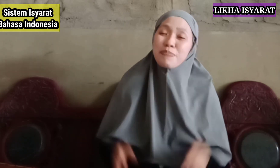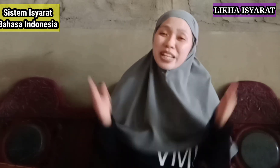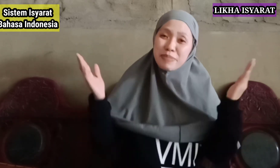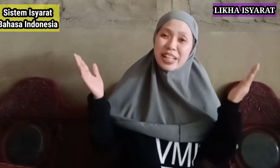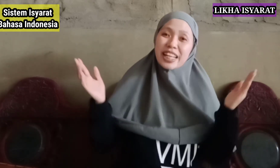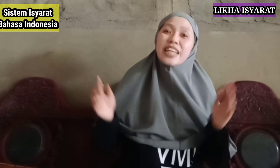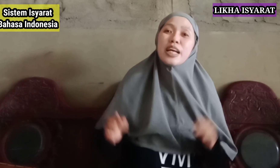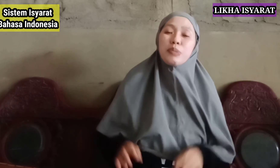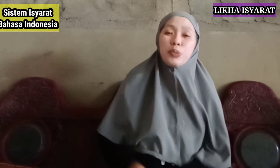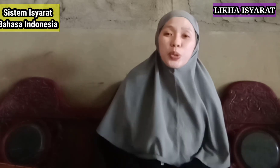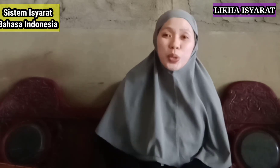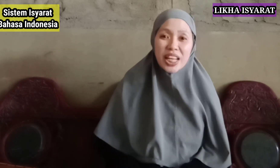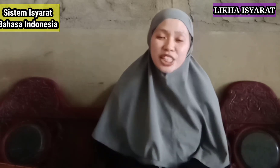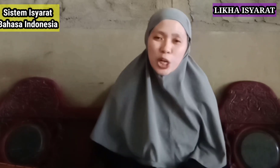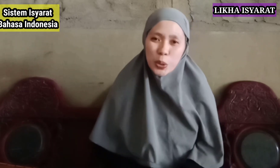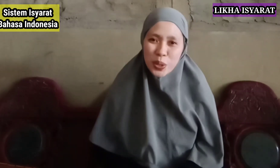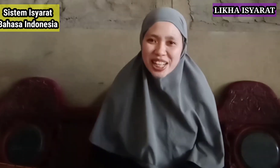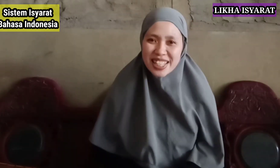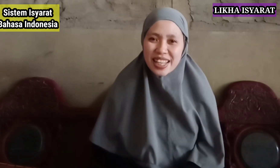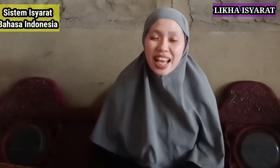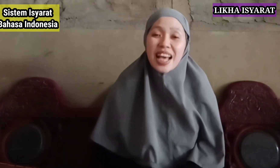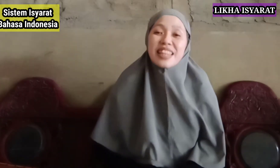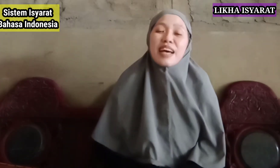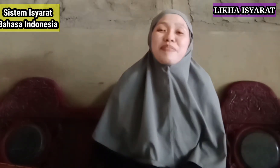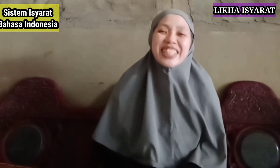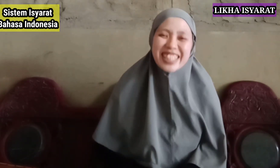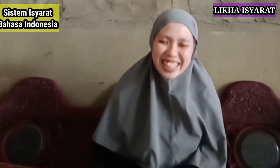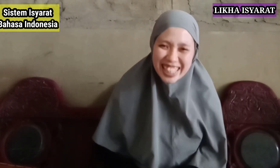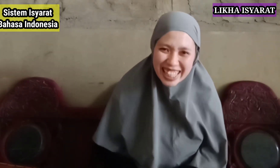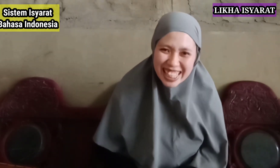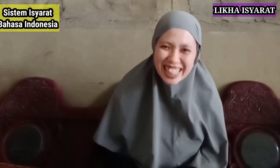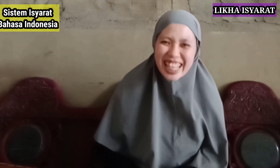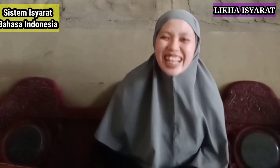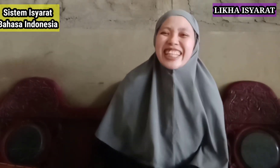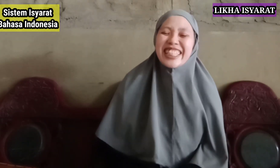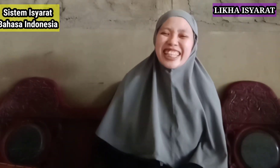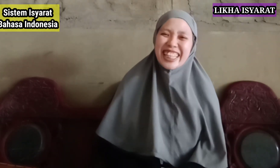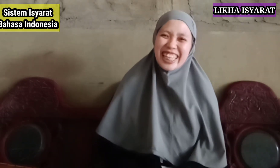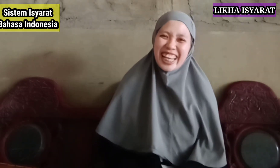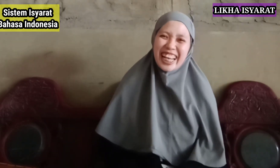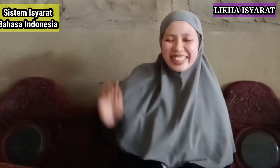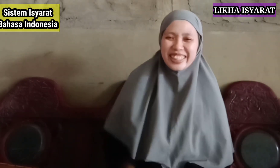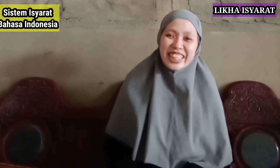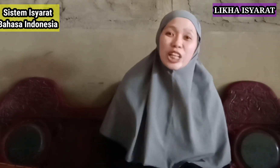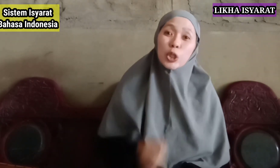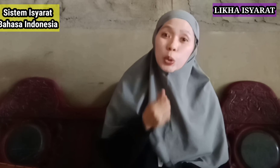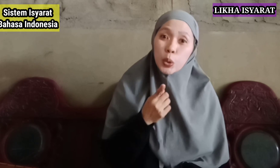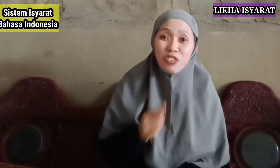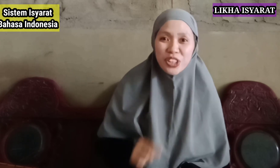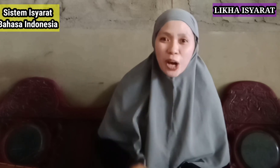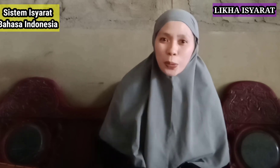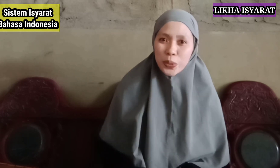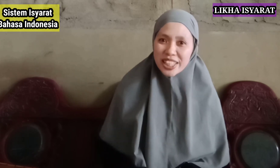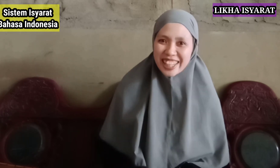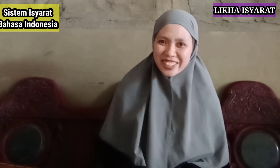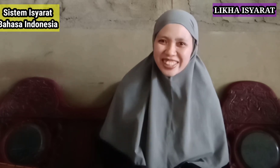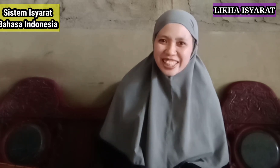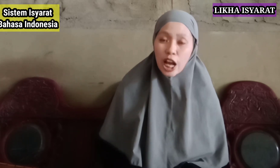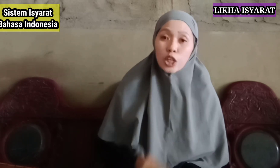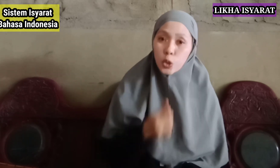bagi mereka yang membutuhkan di luar sana, tapi seikhlasnya aja ya. Tunggu video aku yang selanjutnya ya. Terus juga